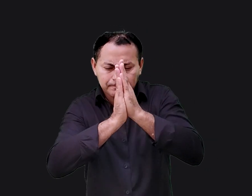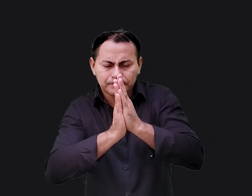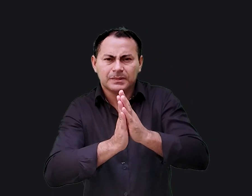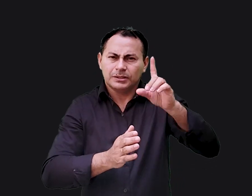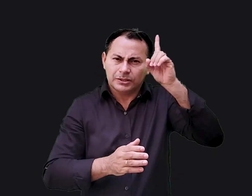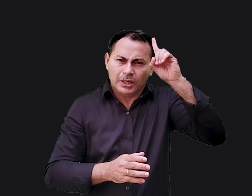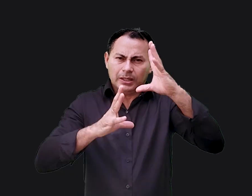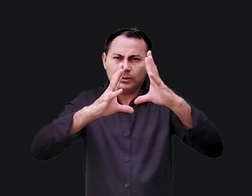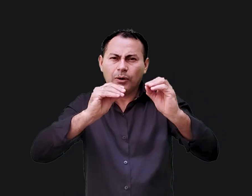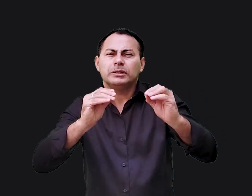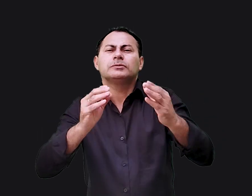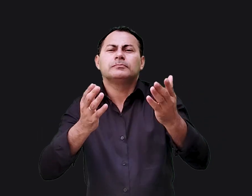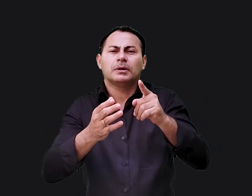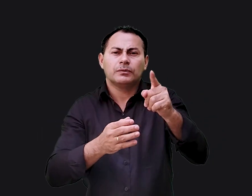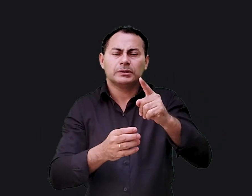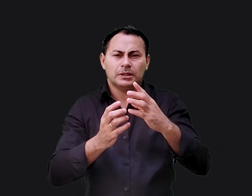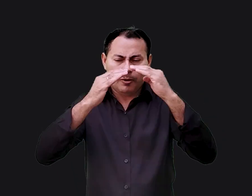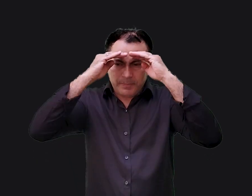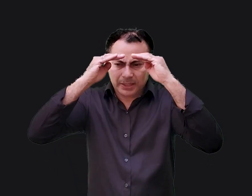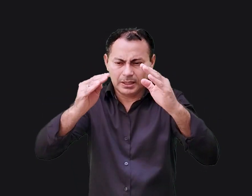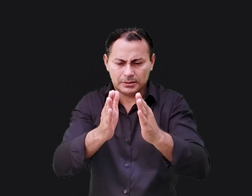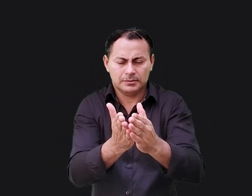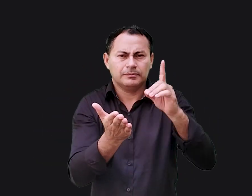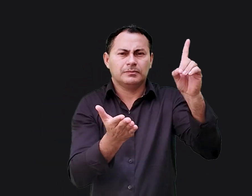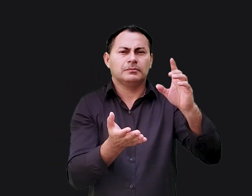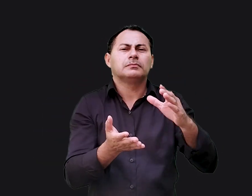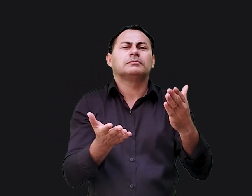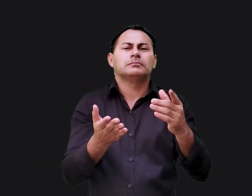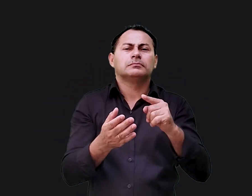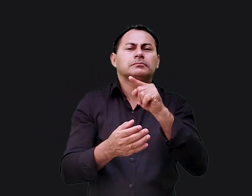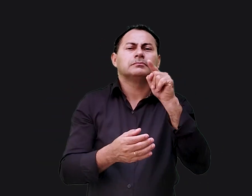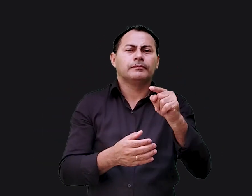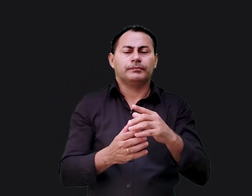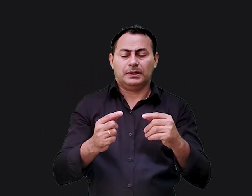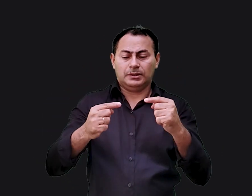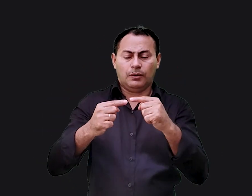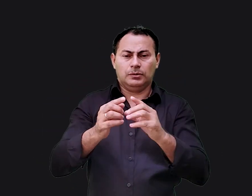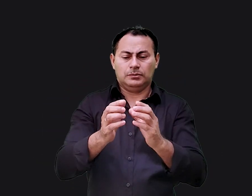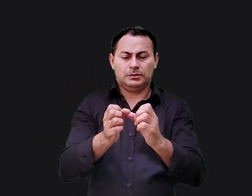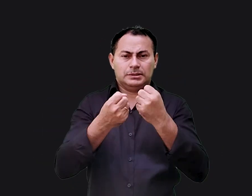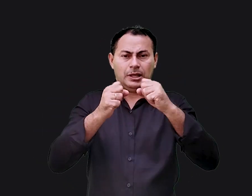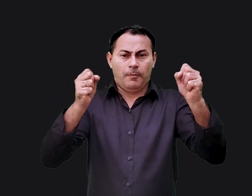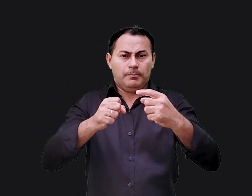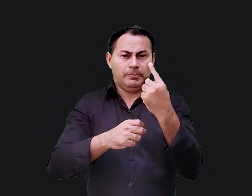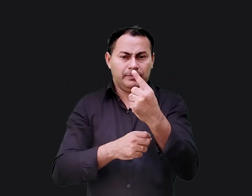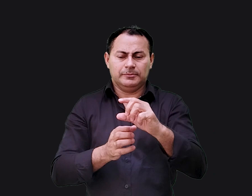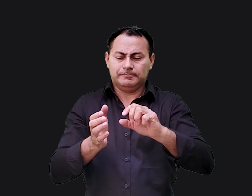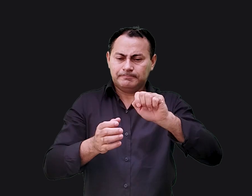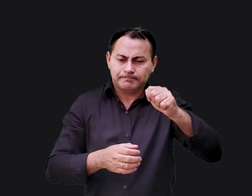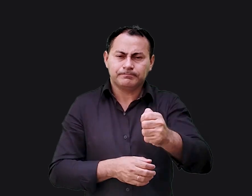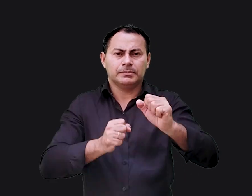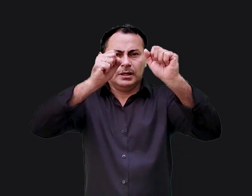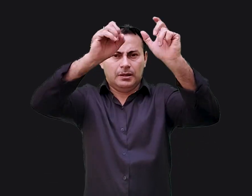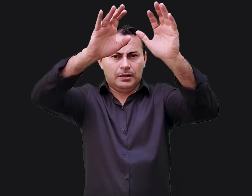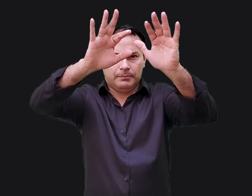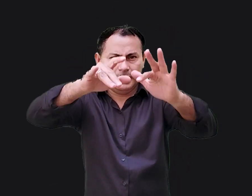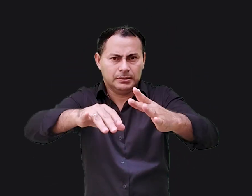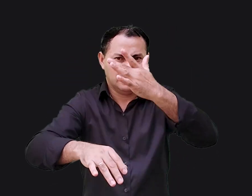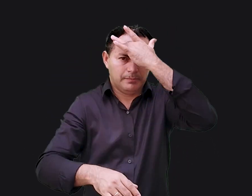medita nela de dia e de noite? Você a obedece? De acordo com o Salmo 1, essa é a chave para as bênçãos